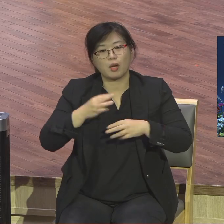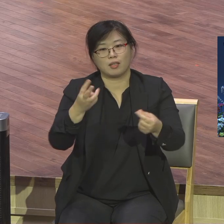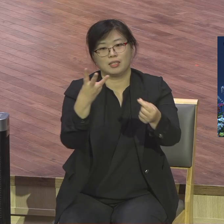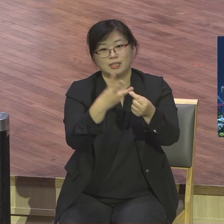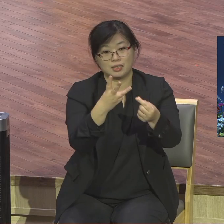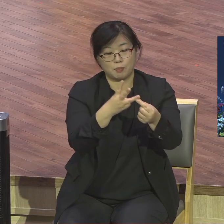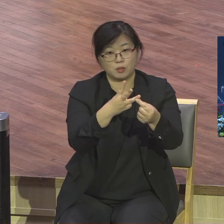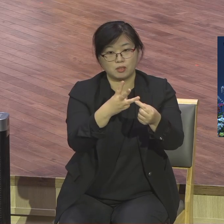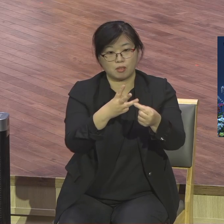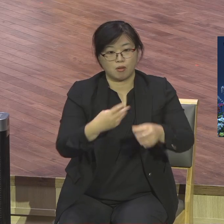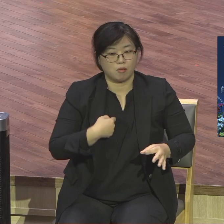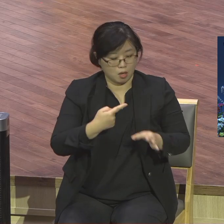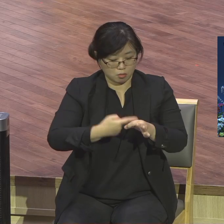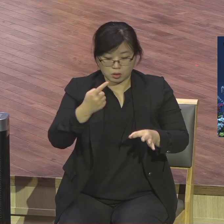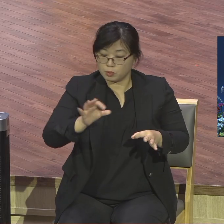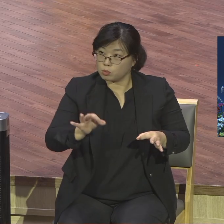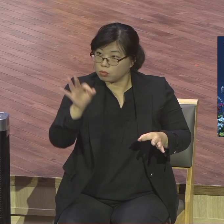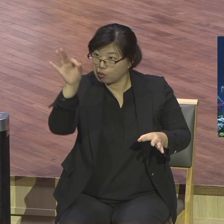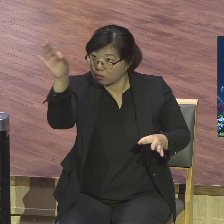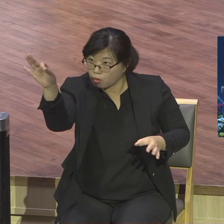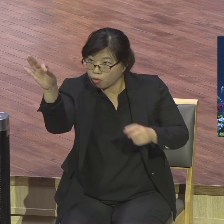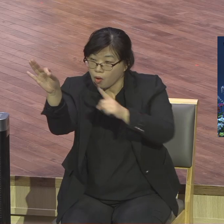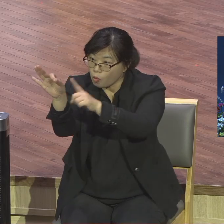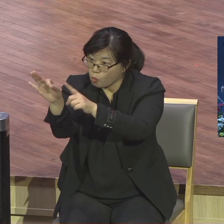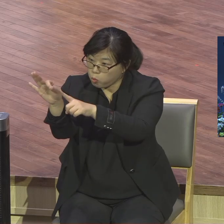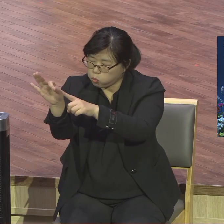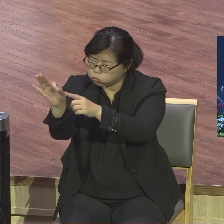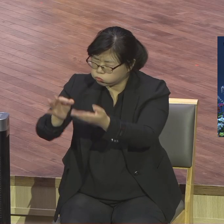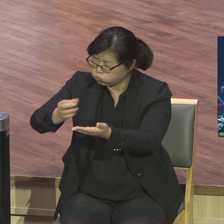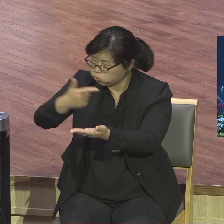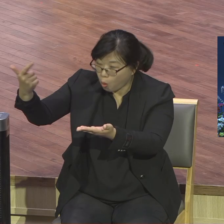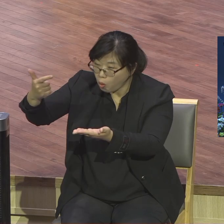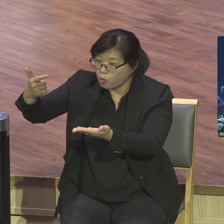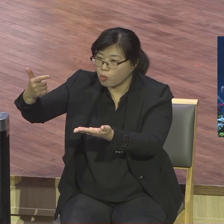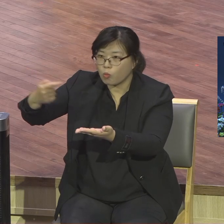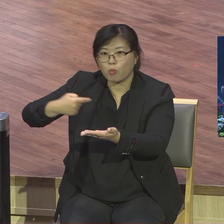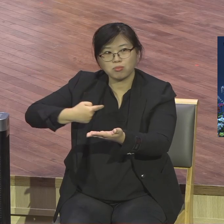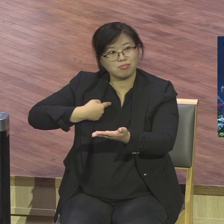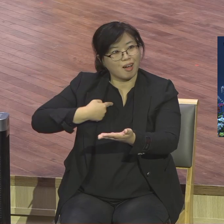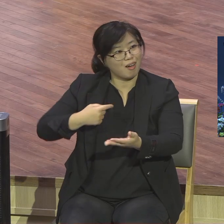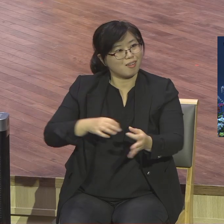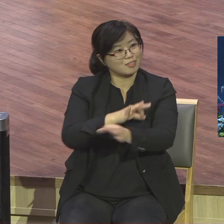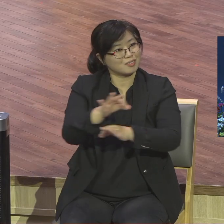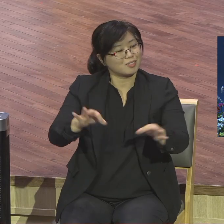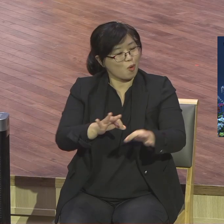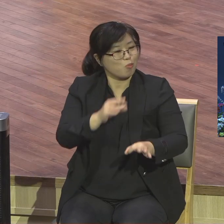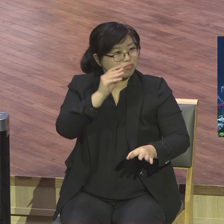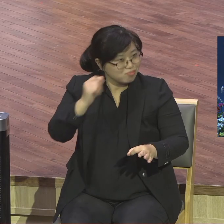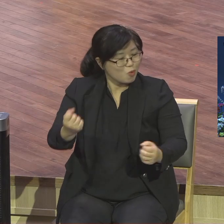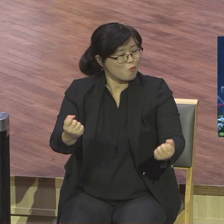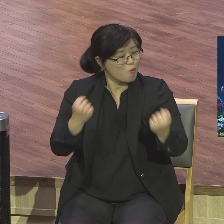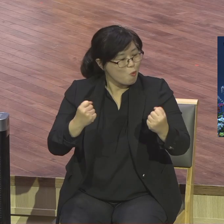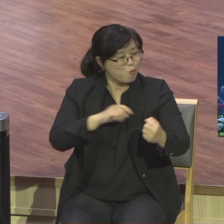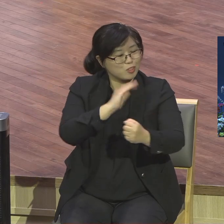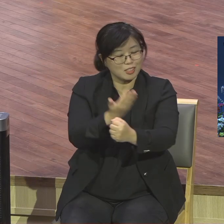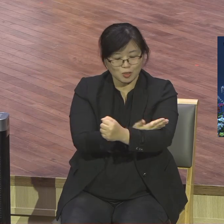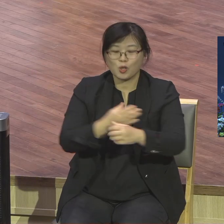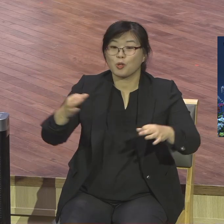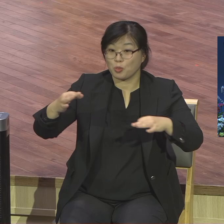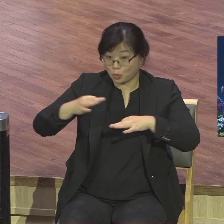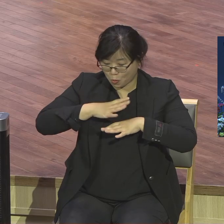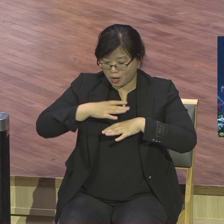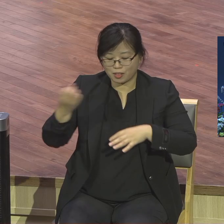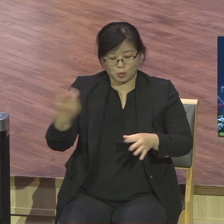많은 돈을 들을 수 있다는 자신의 능력에 대해서 놀랐고 네번째 십일조를 드려보내 물질에 매여있는 담력이